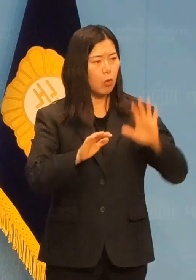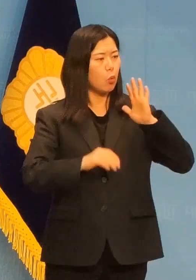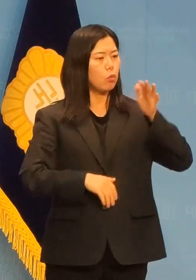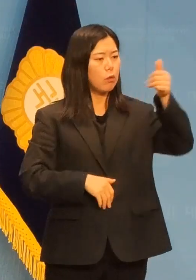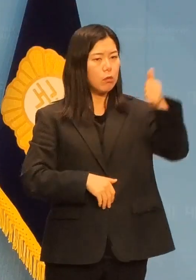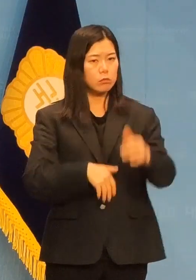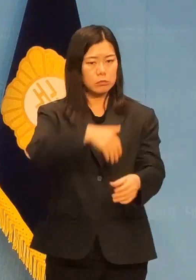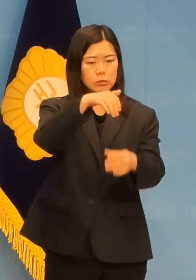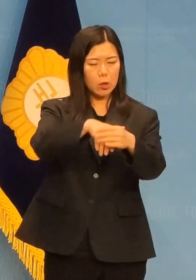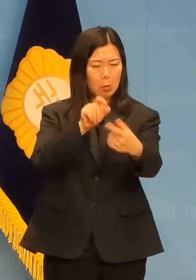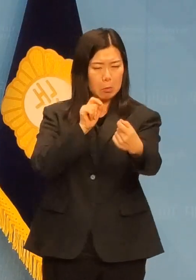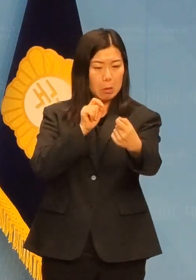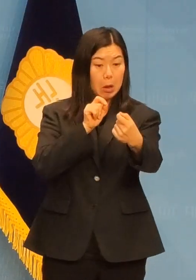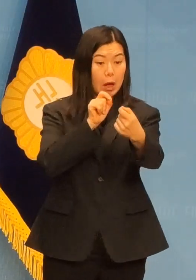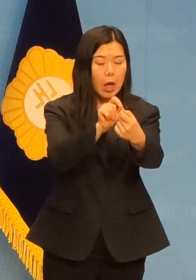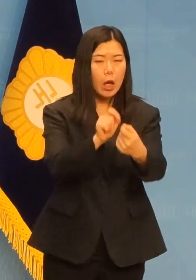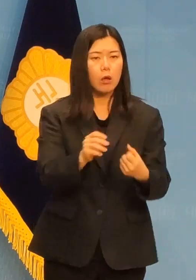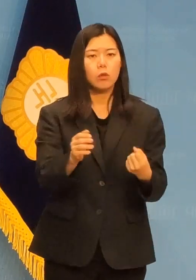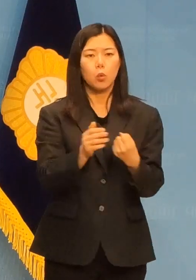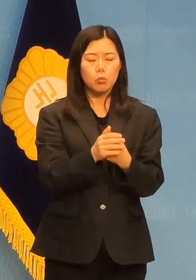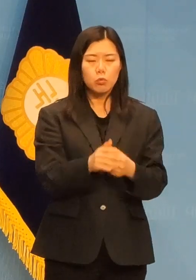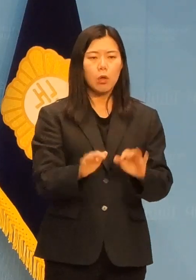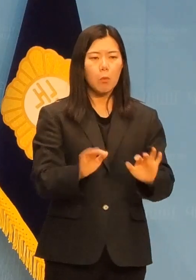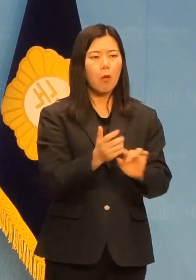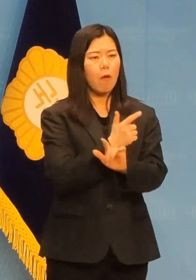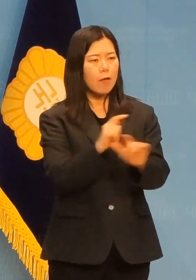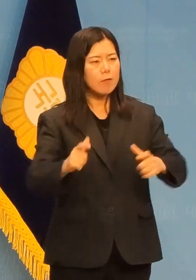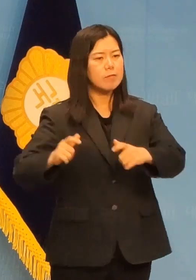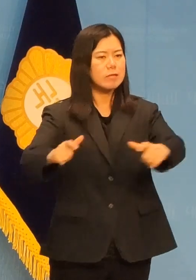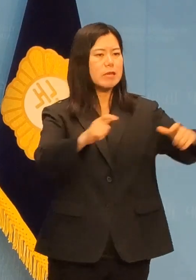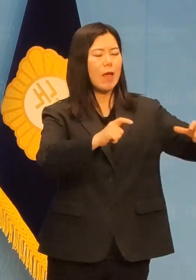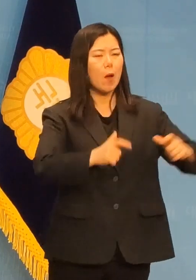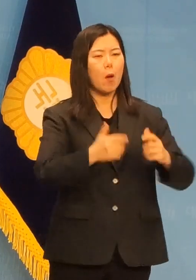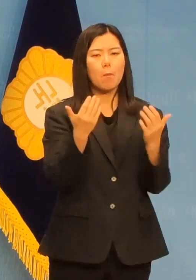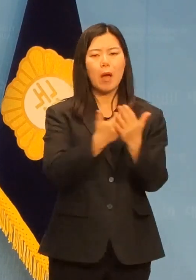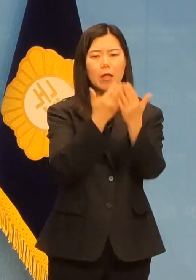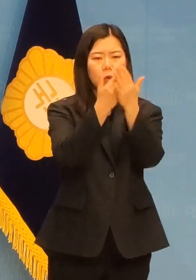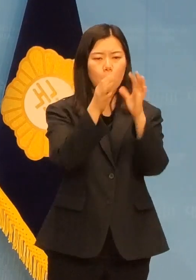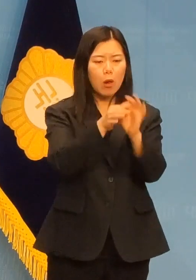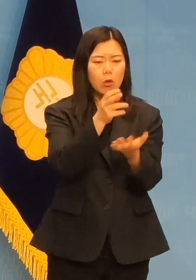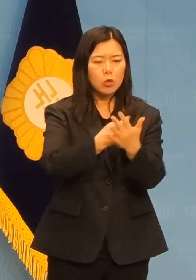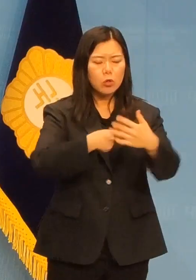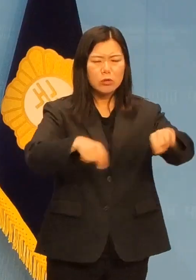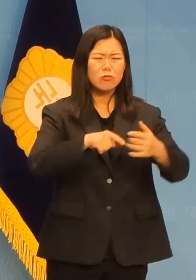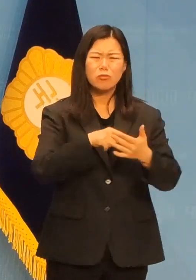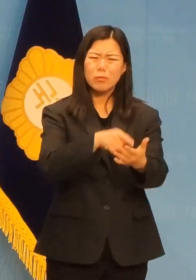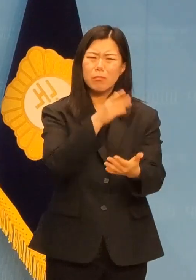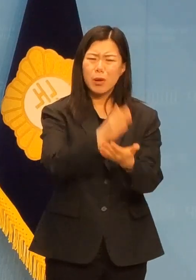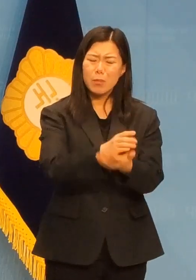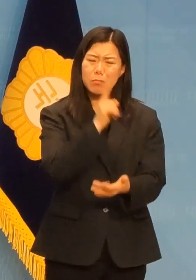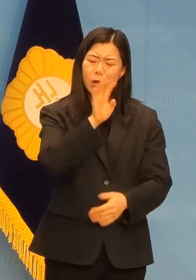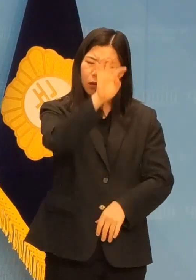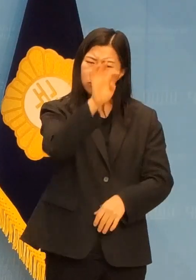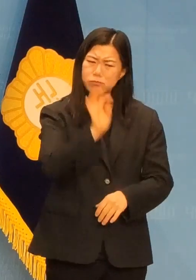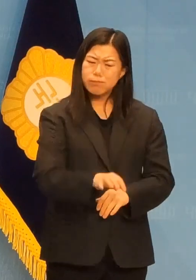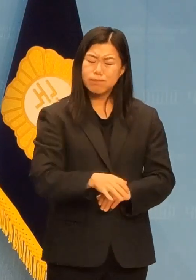선거가 가까워졌다는 이유만으로 어떤 지역 발전 정책도 추진하지 말아야 한단